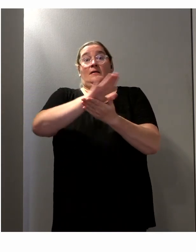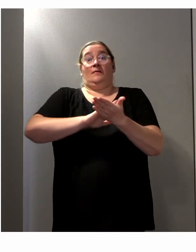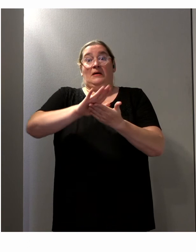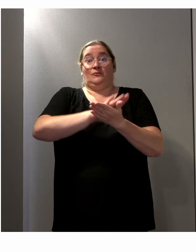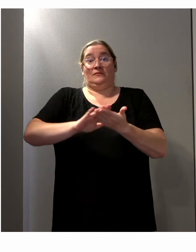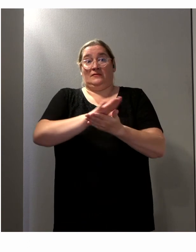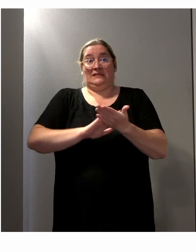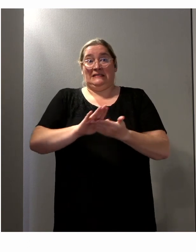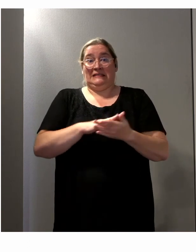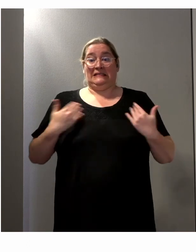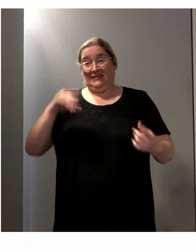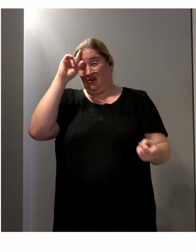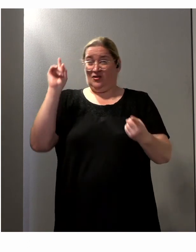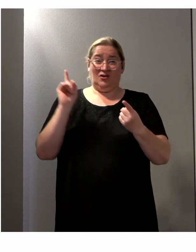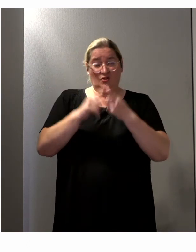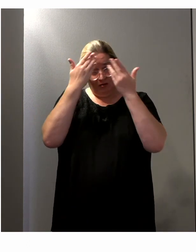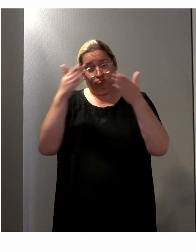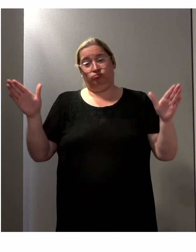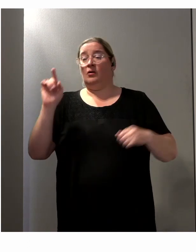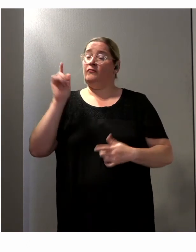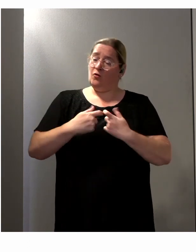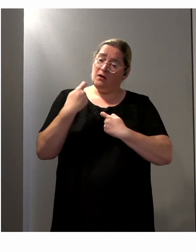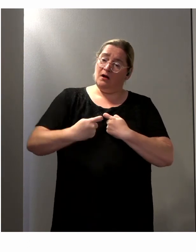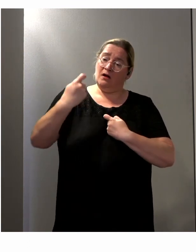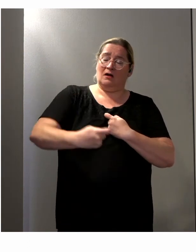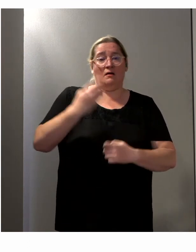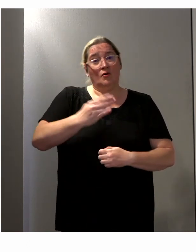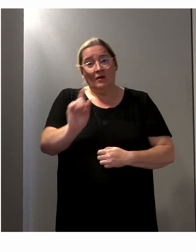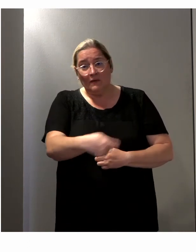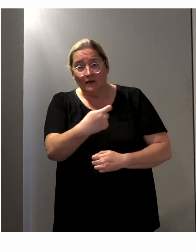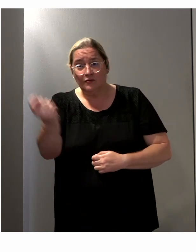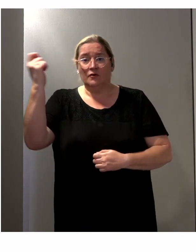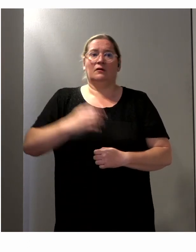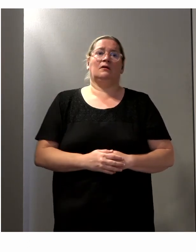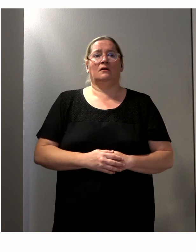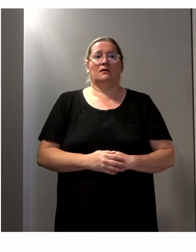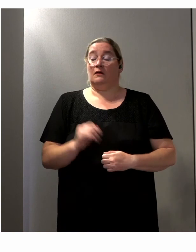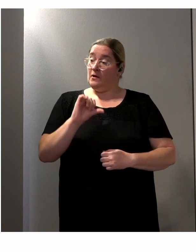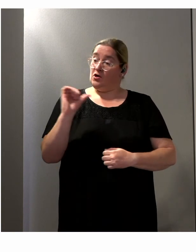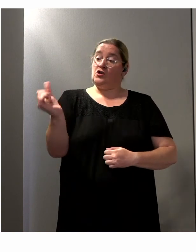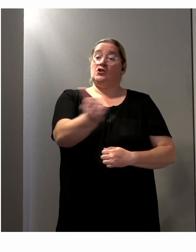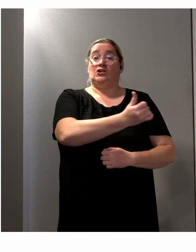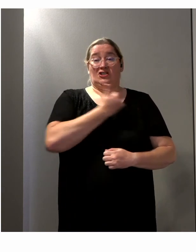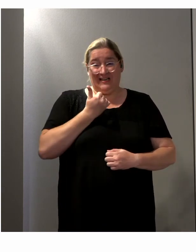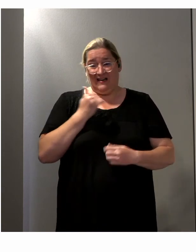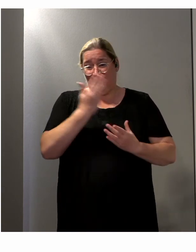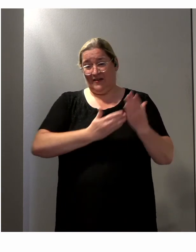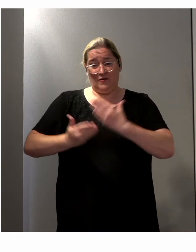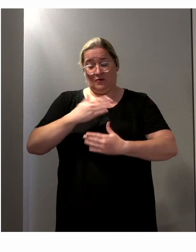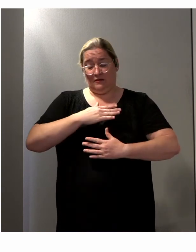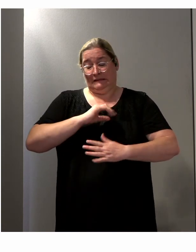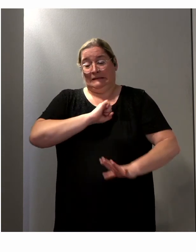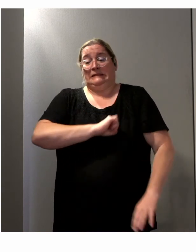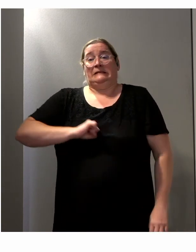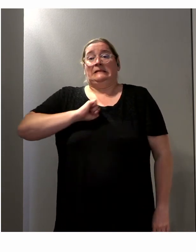nous demande, c'est un sujet ample, en fait, il faudrait prévoir beaucoup plus de temps, évidemment. Oui, donc que chacun des intervenants me pardonne